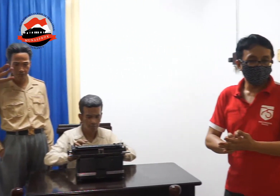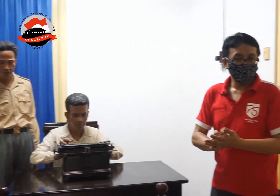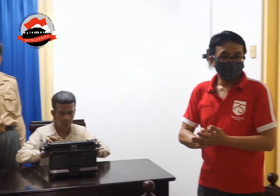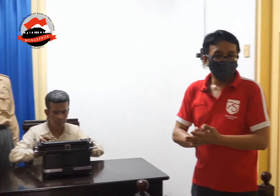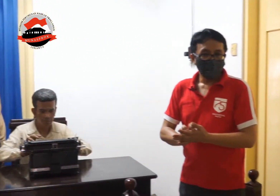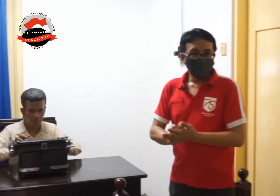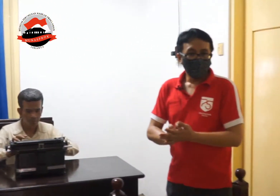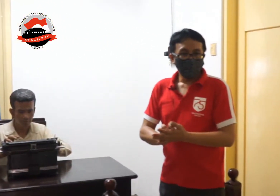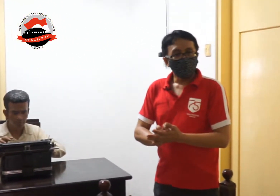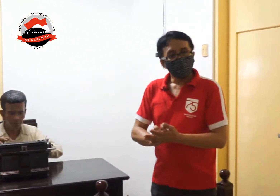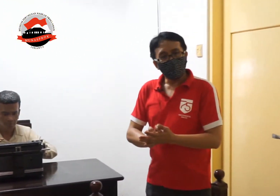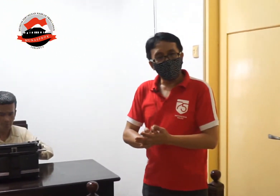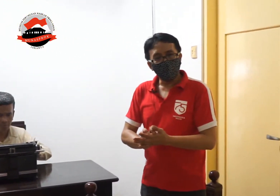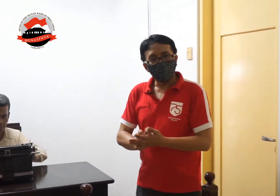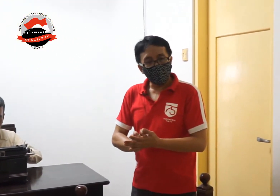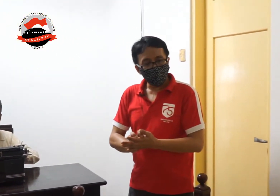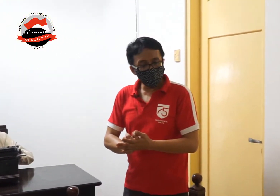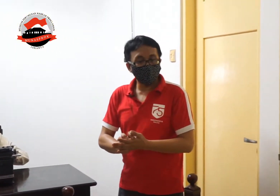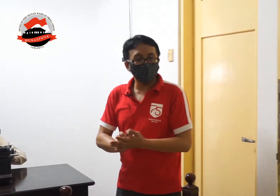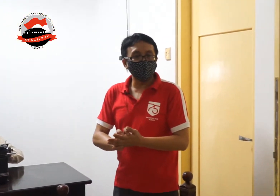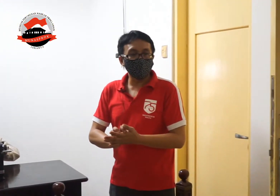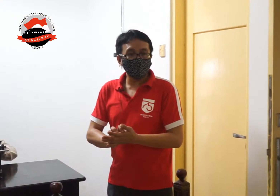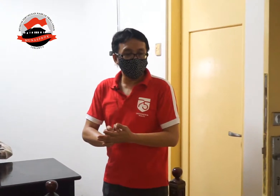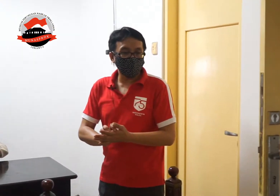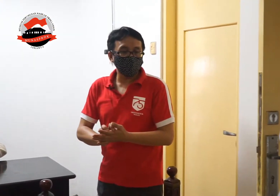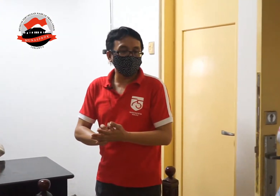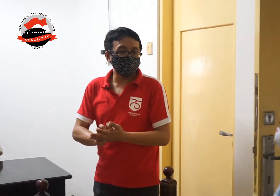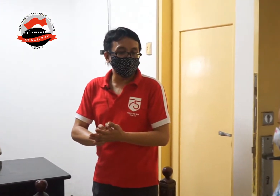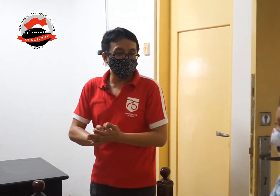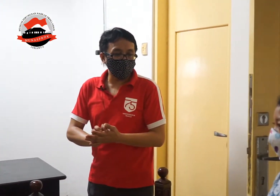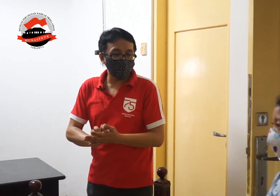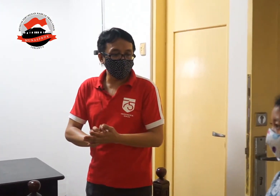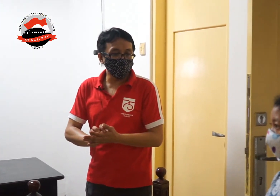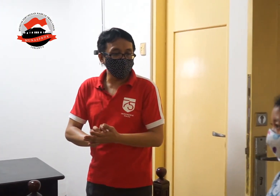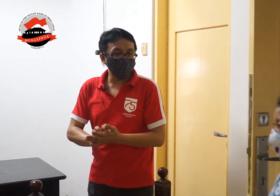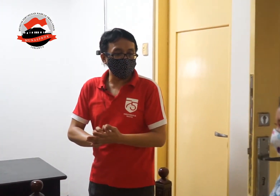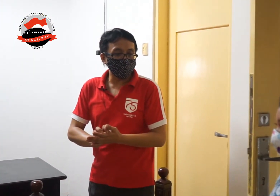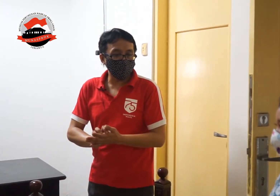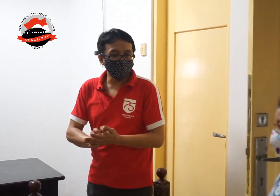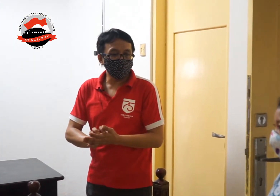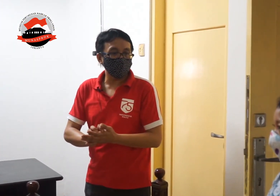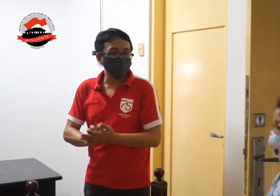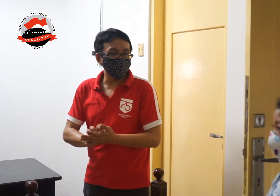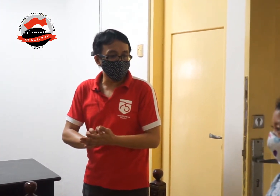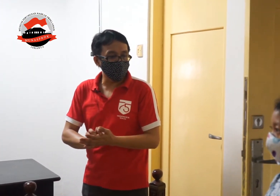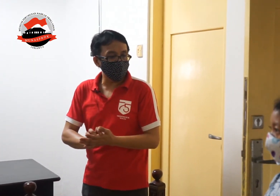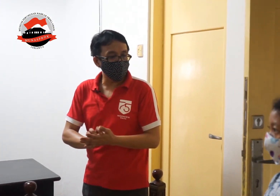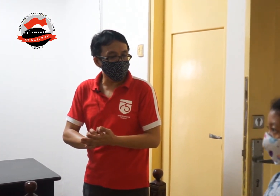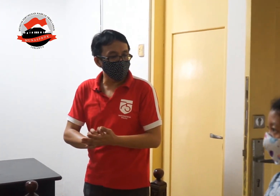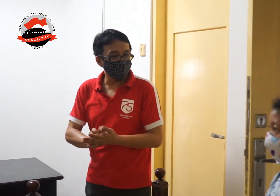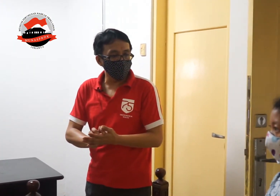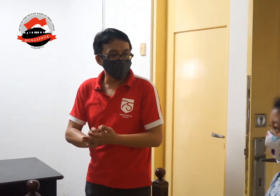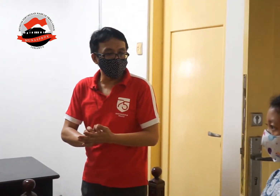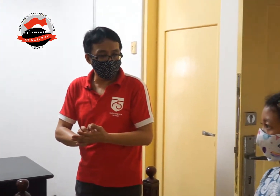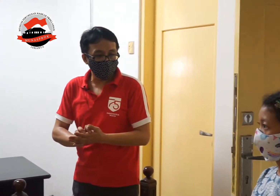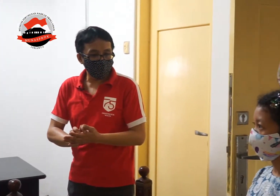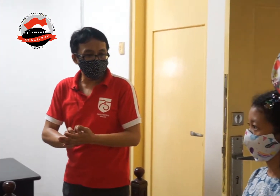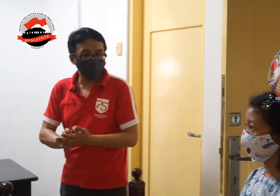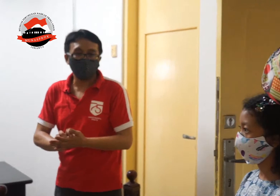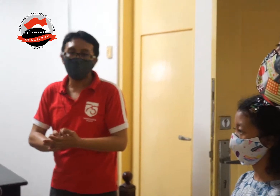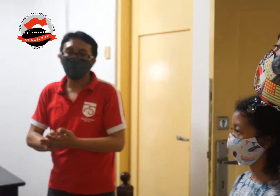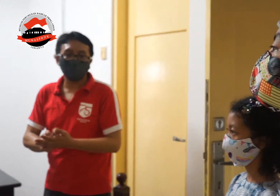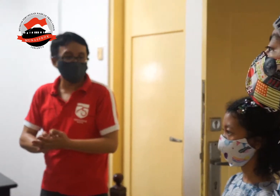Diah dan baru dikembalikan kepada negara itu pada tahun